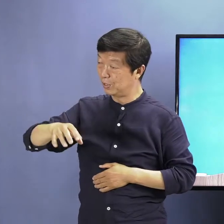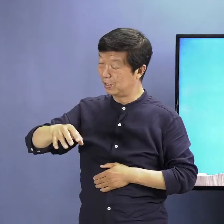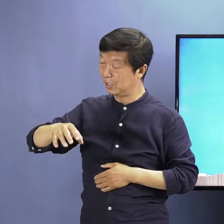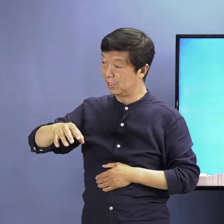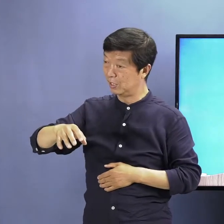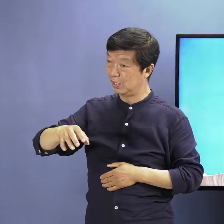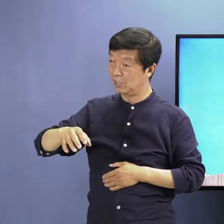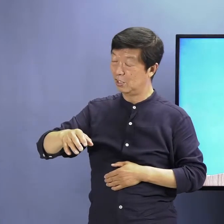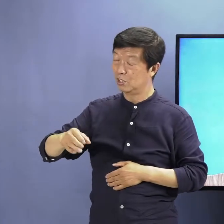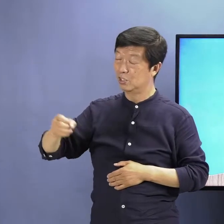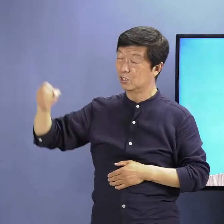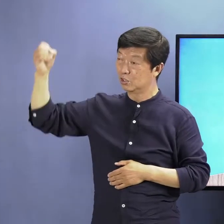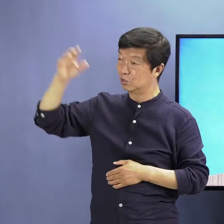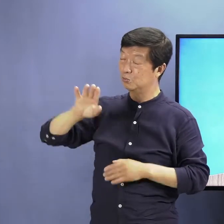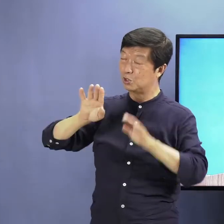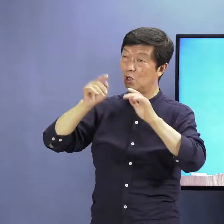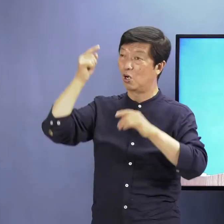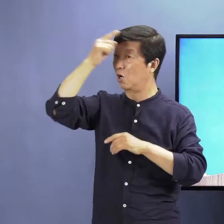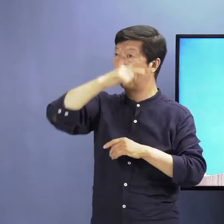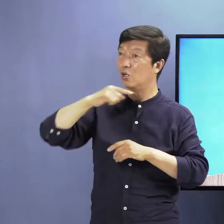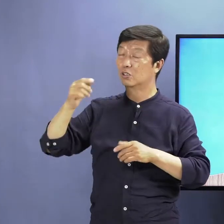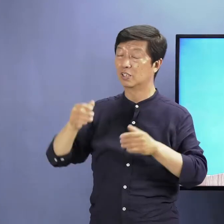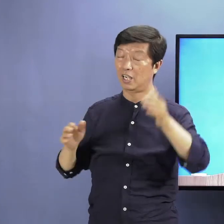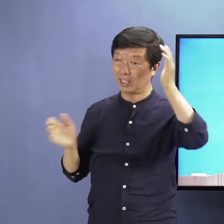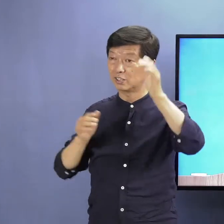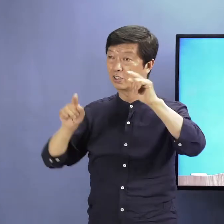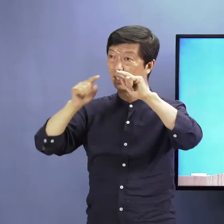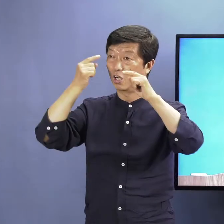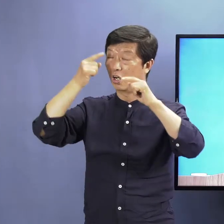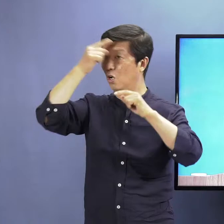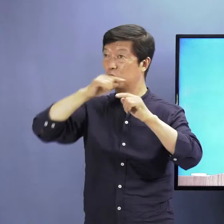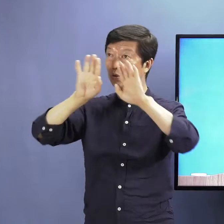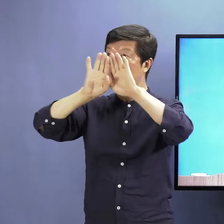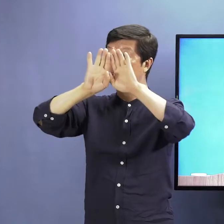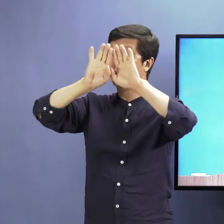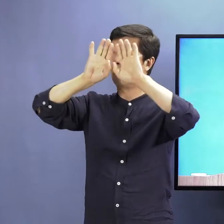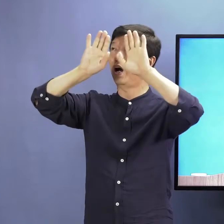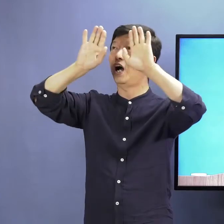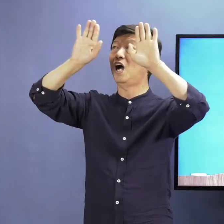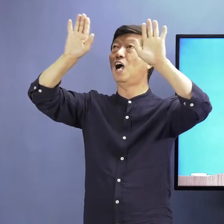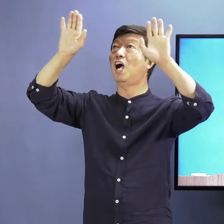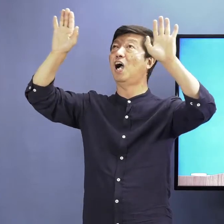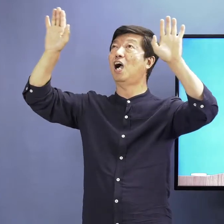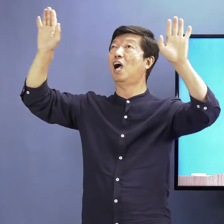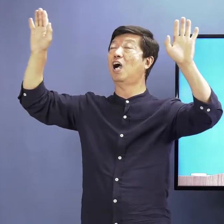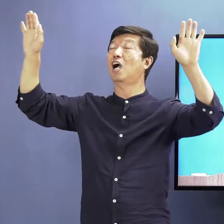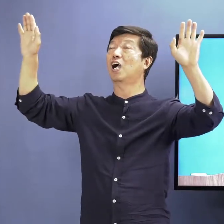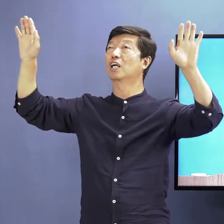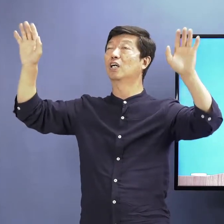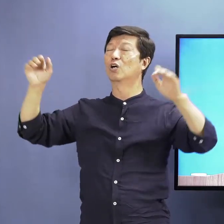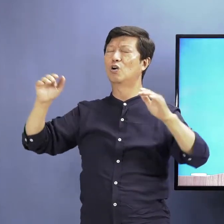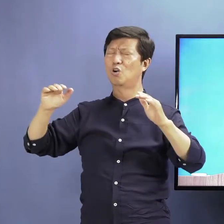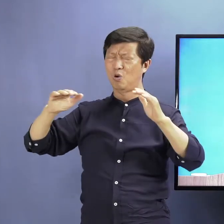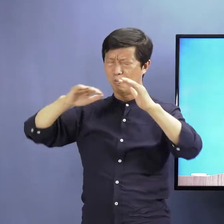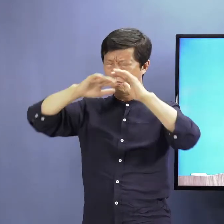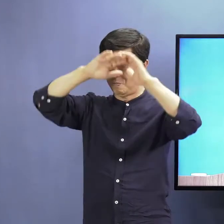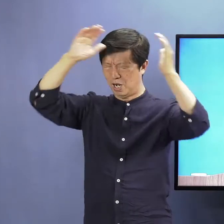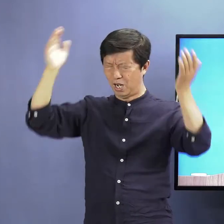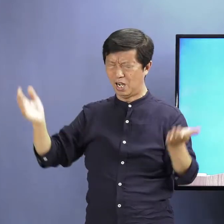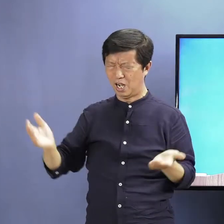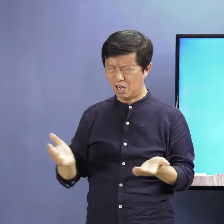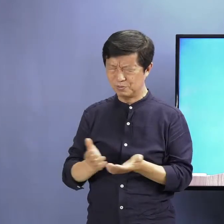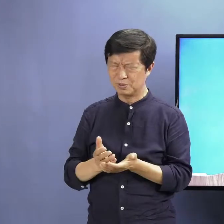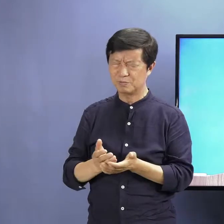비쳤는데 모두가 다 그냥 이 가사 그대로예요. 그냥 온 마음으로 성축하리, 생명 다해 주